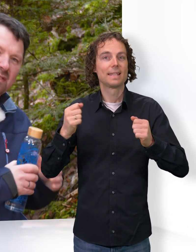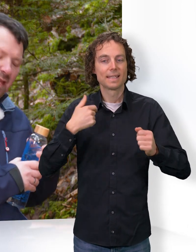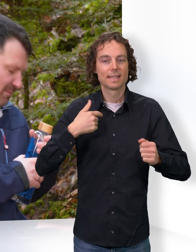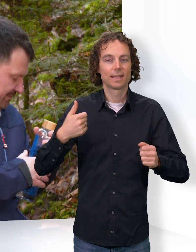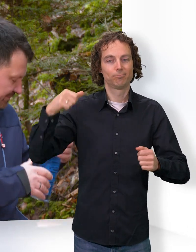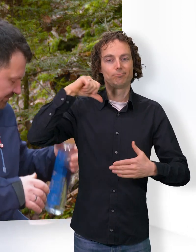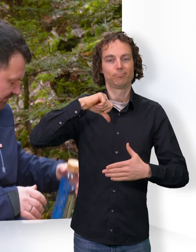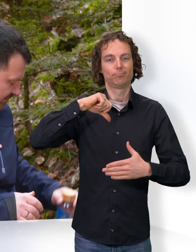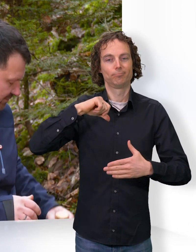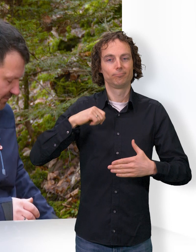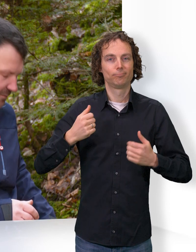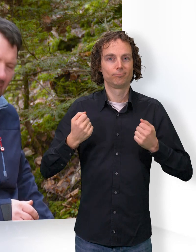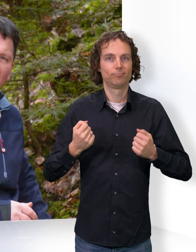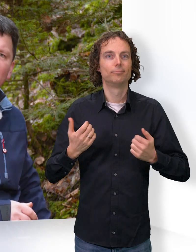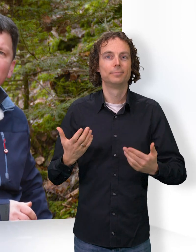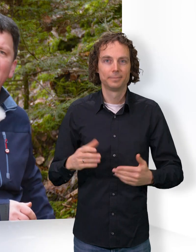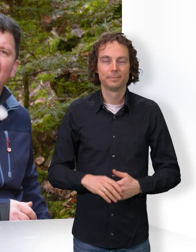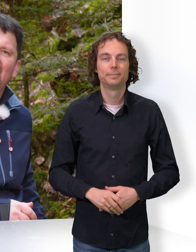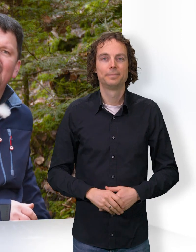zu uns nehmen.